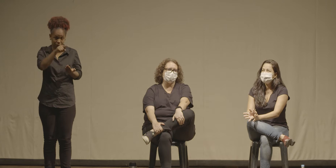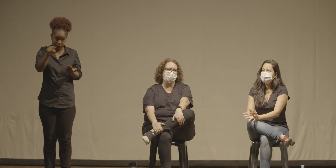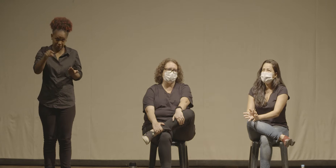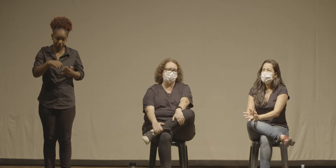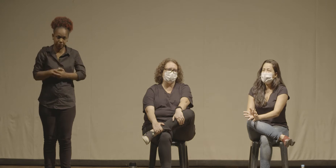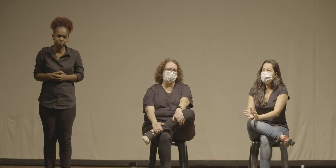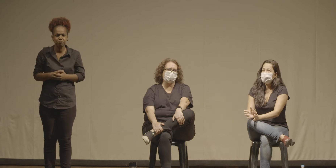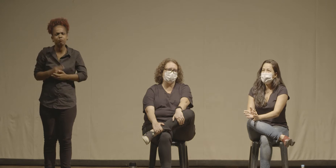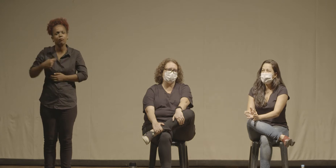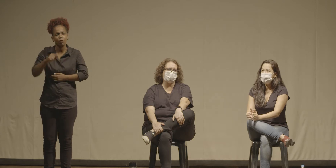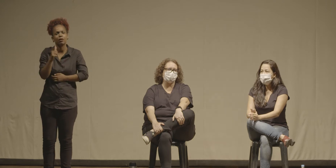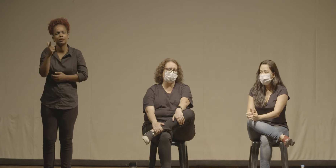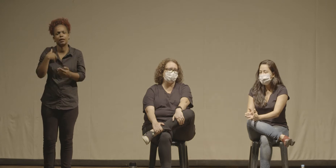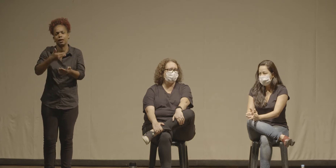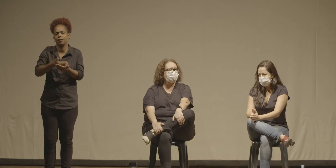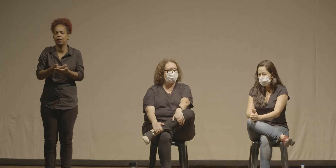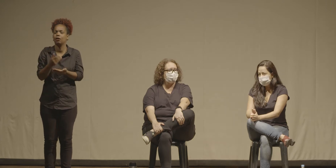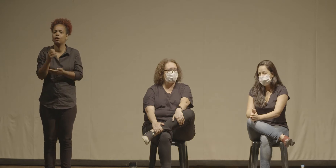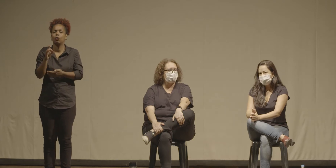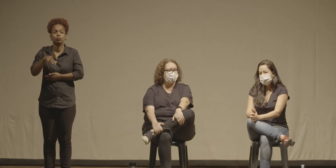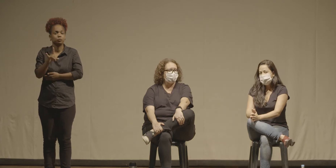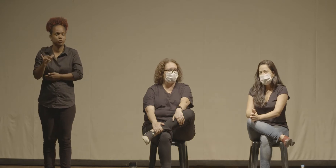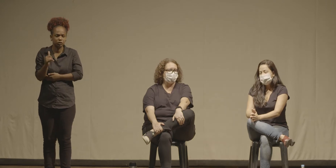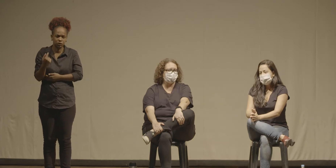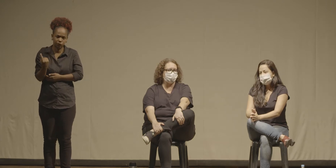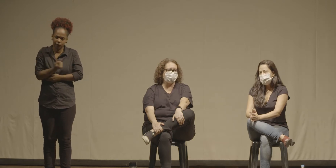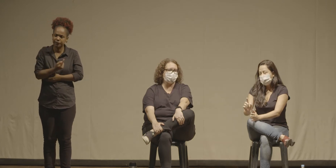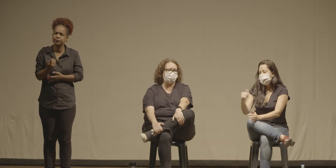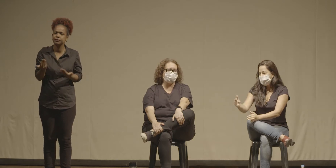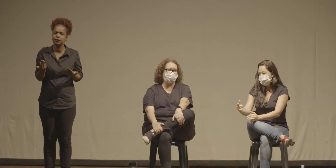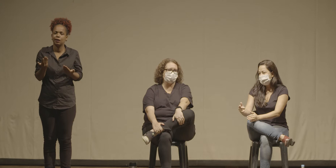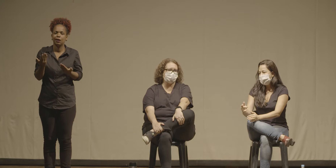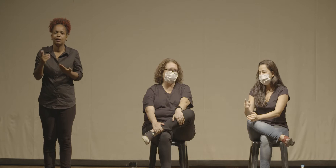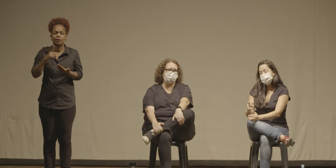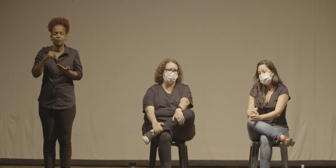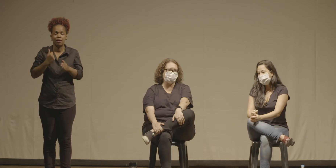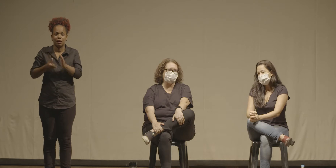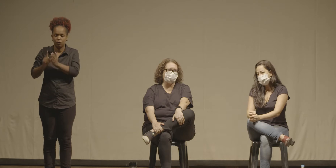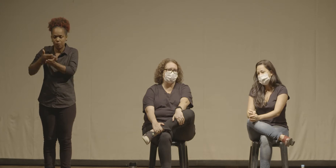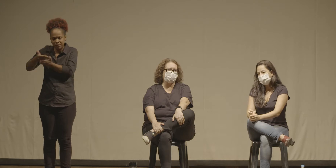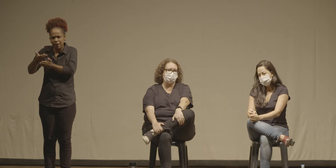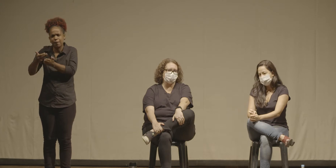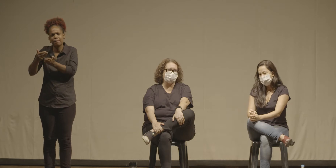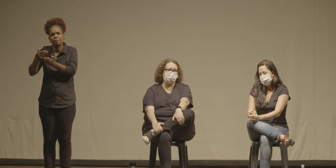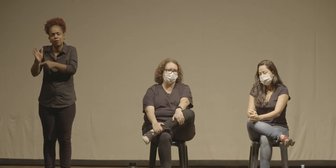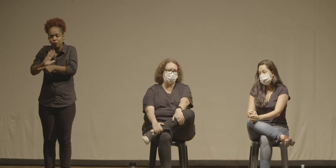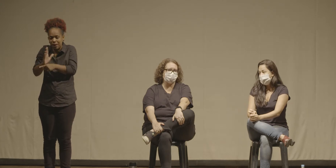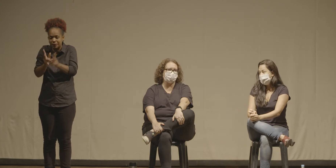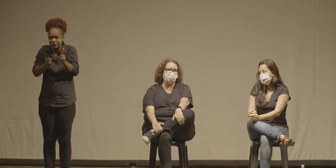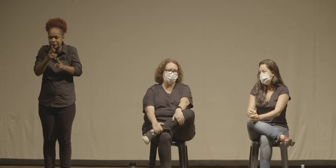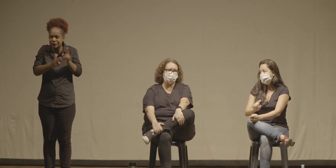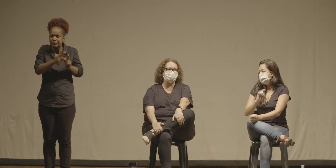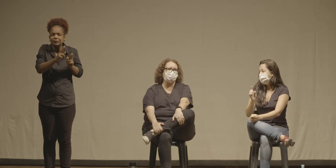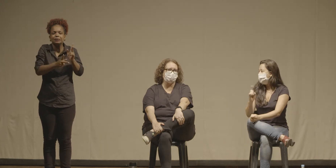ideia, a gente até o último dia de começar a filmar, a gente ainda estava mexendo nesse roteiro. Foi